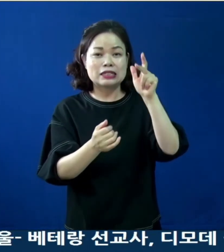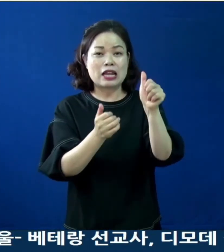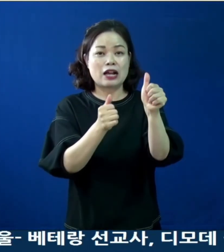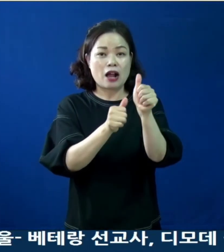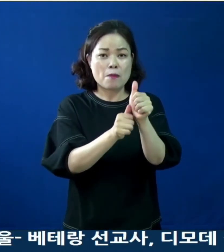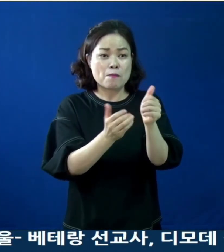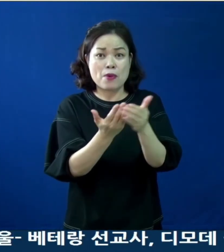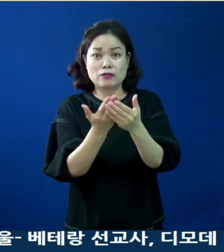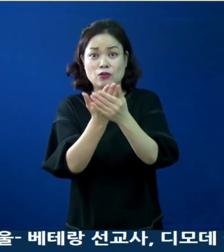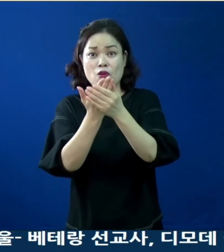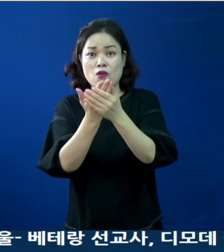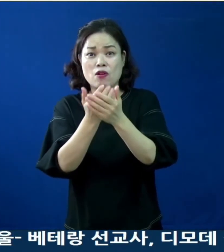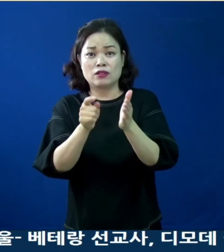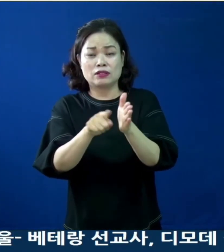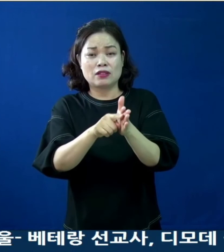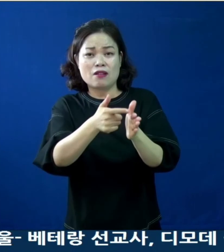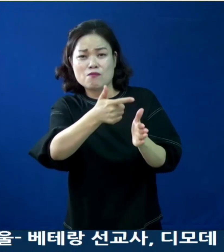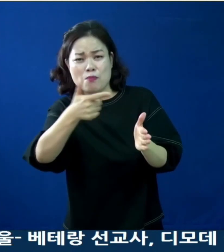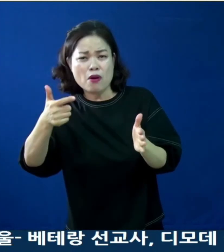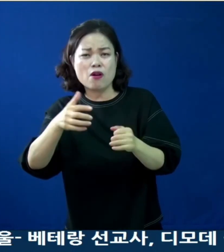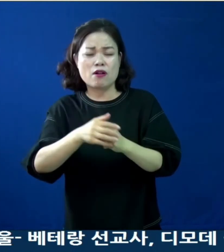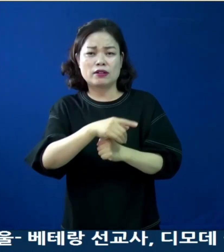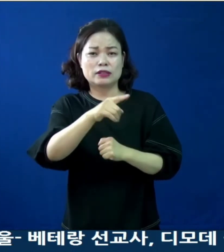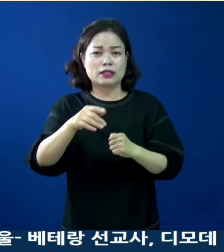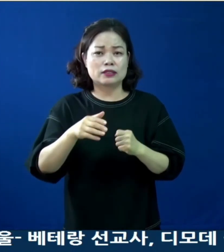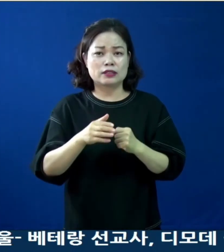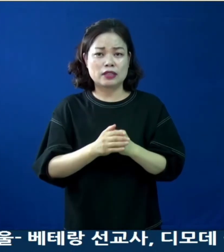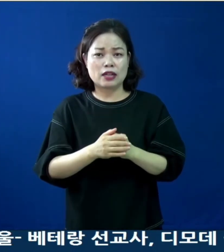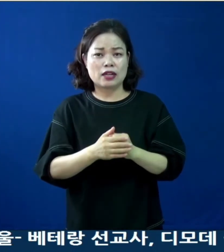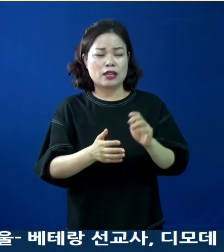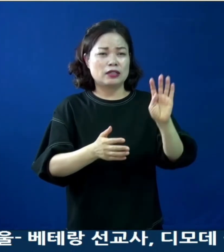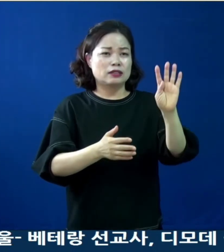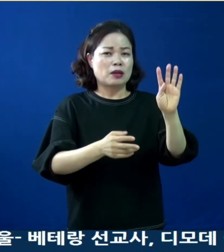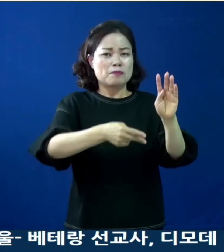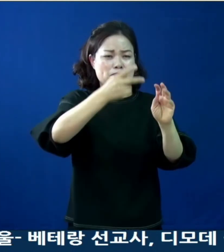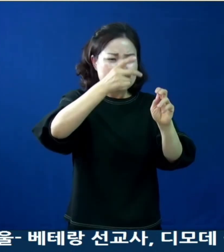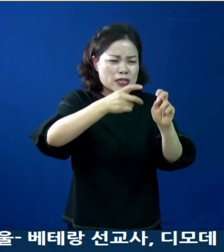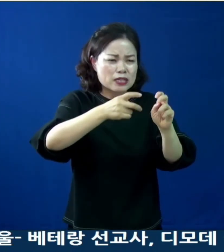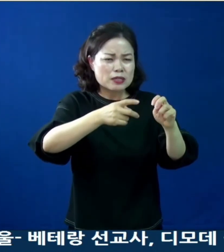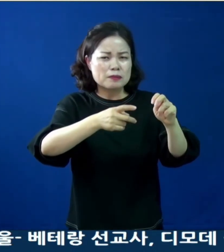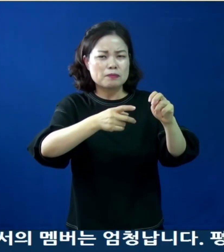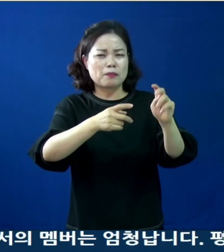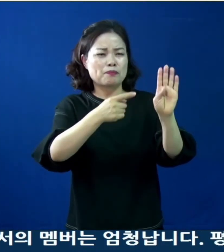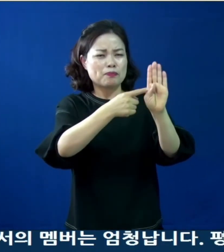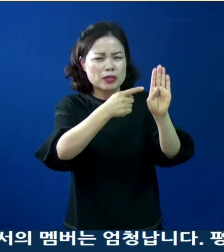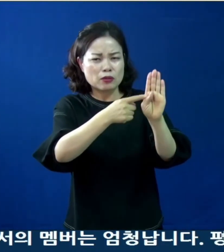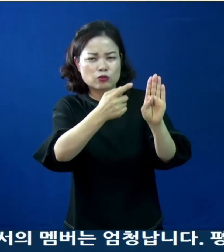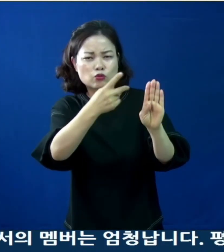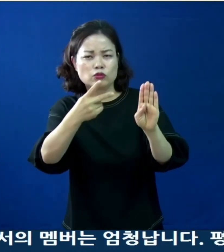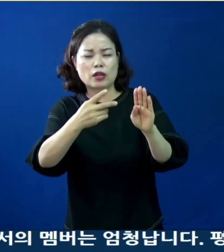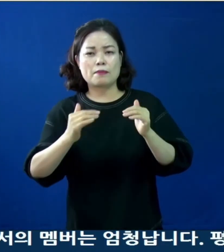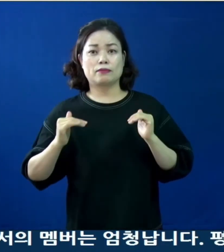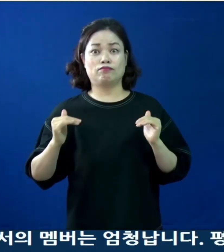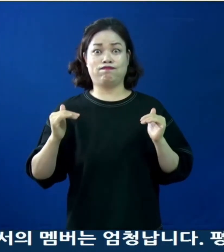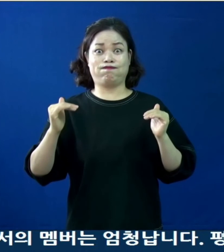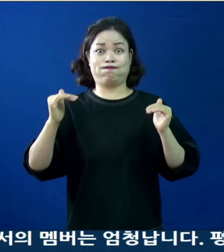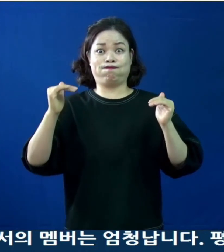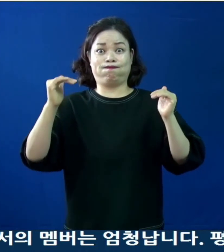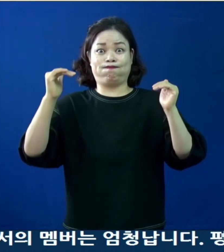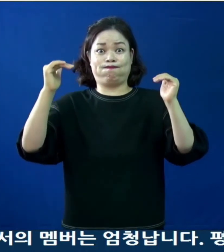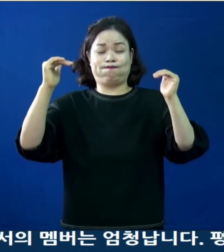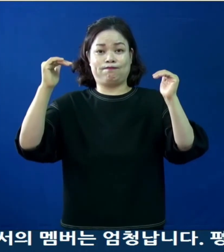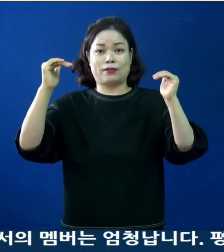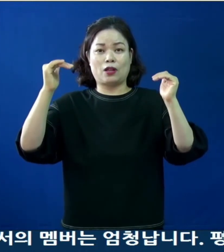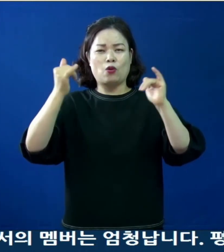사이 이 빌립보를 겪고 데살로니가를 겪고 베레아를 겪으면서 이 두 사람이 엄청나게 성장을 했습니다. 이제는